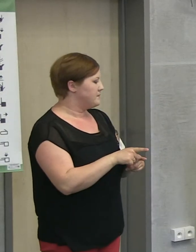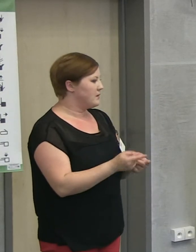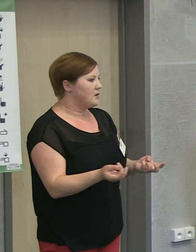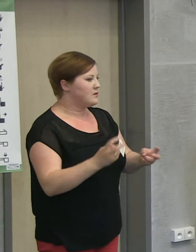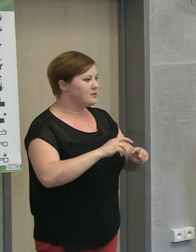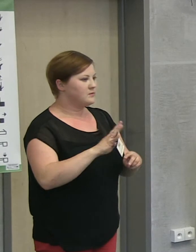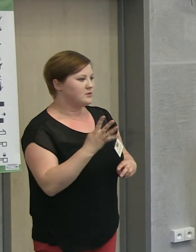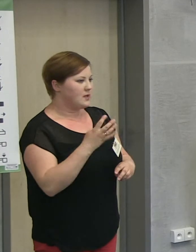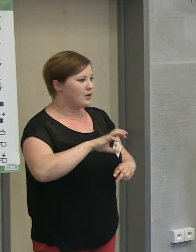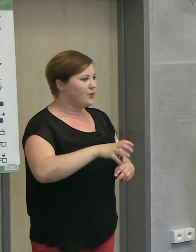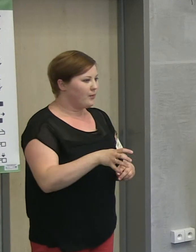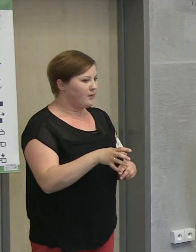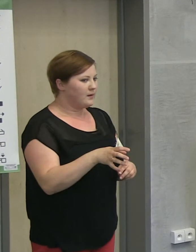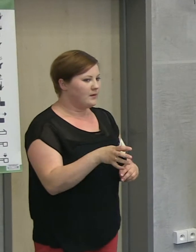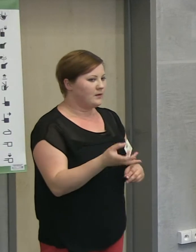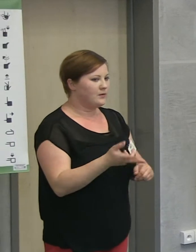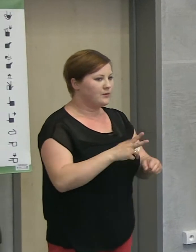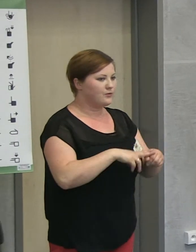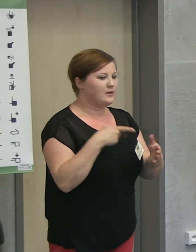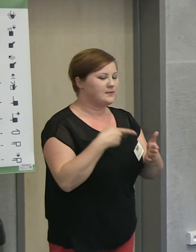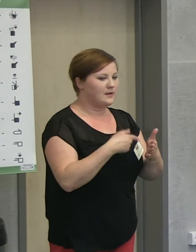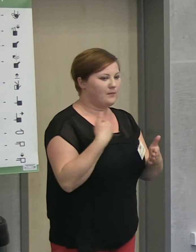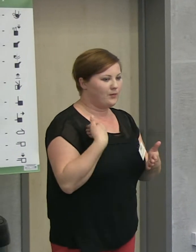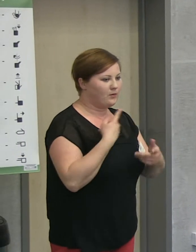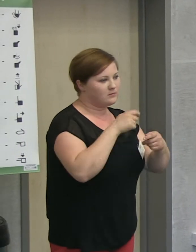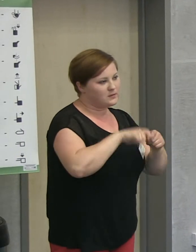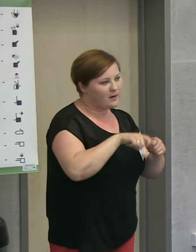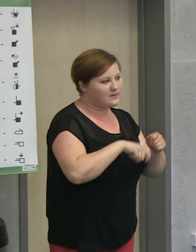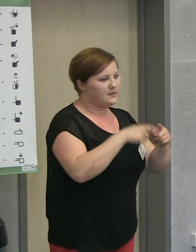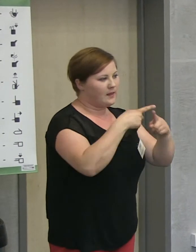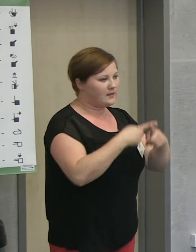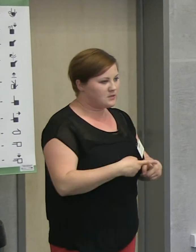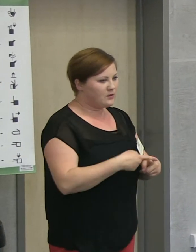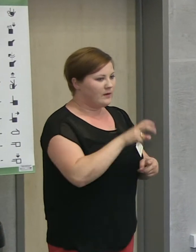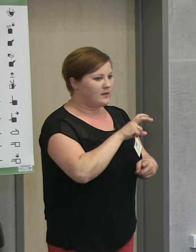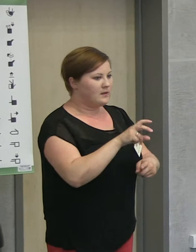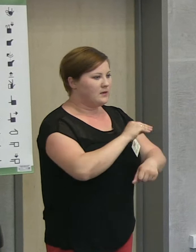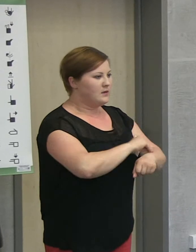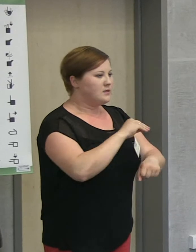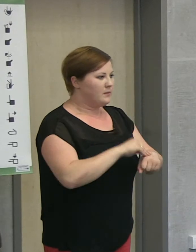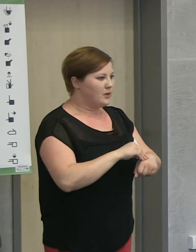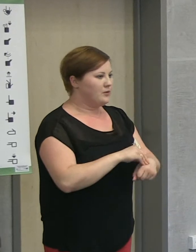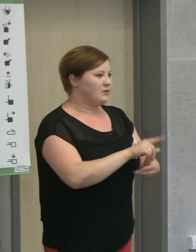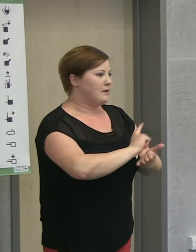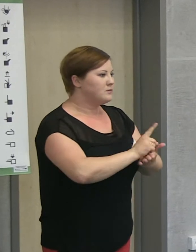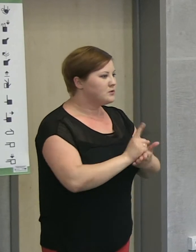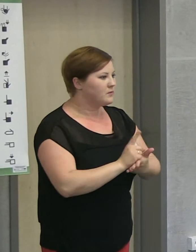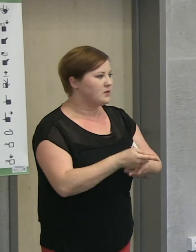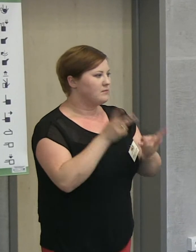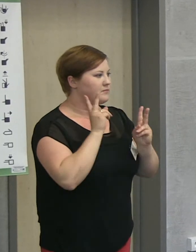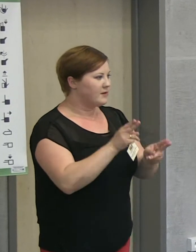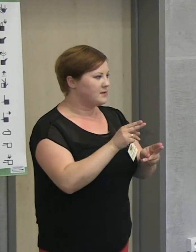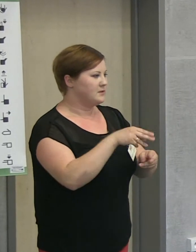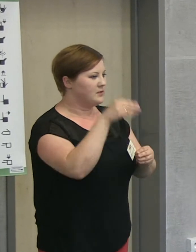utworzyliśmy cztery grupy. Celem było przetestowanie, czy metoda ta działa, przyspiesza faktycznie naukę